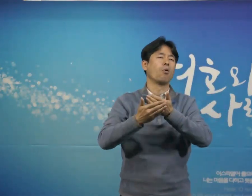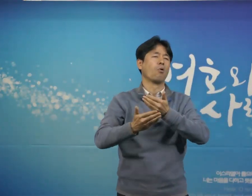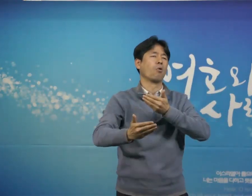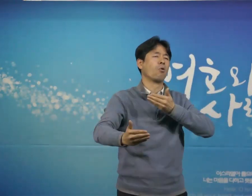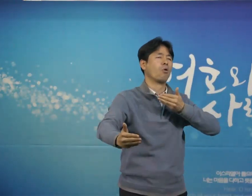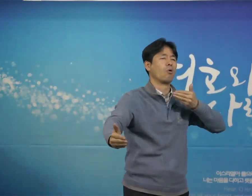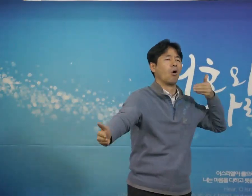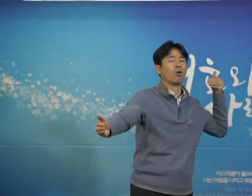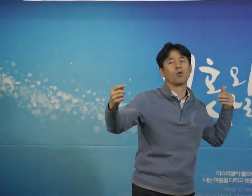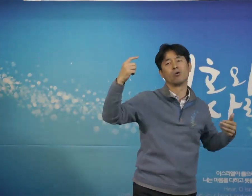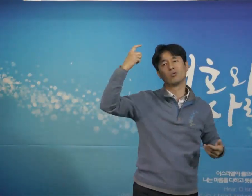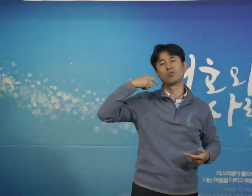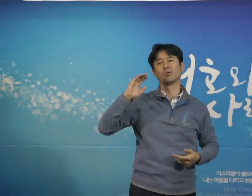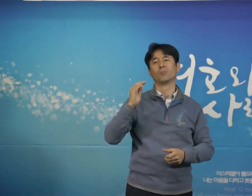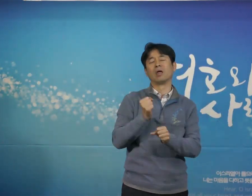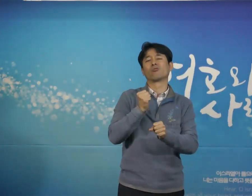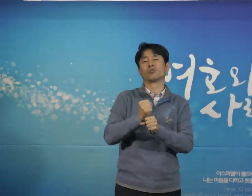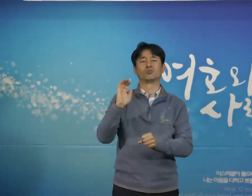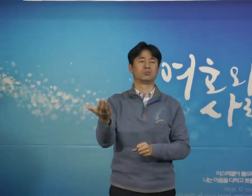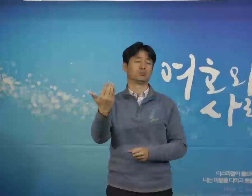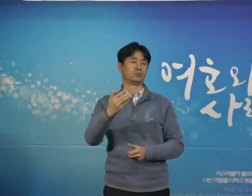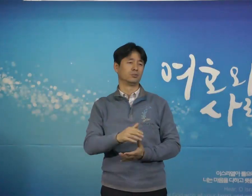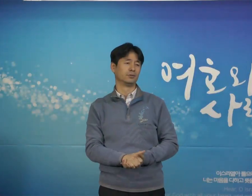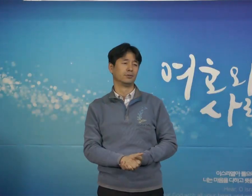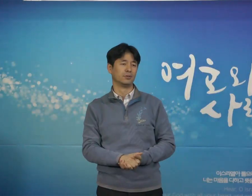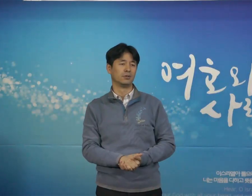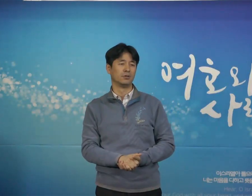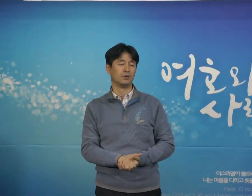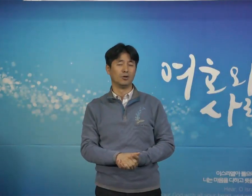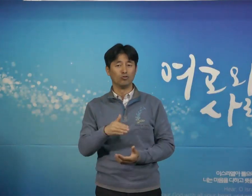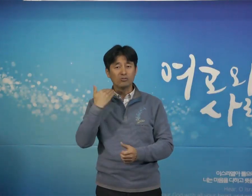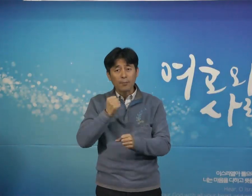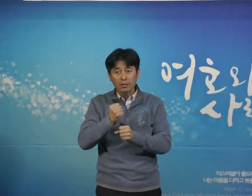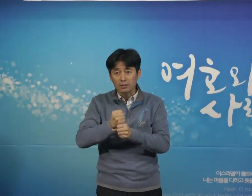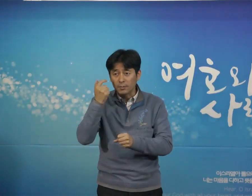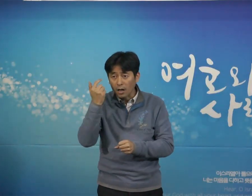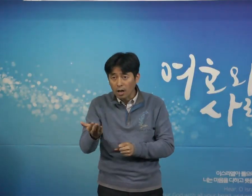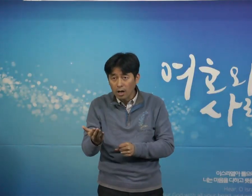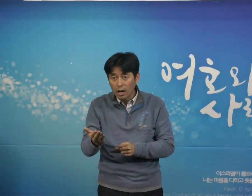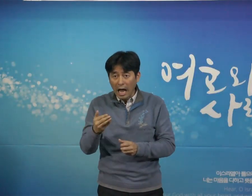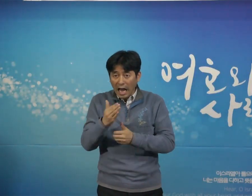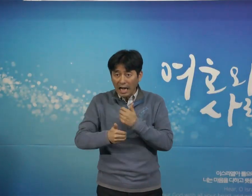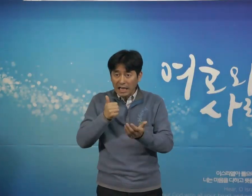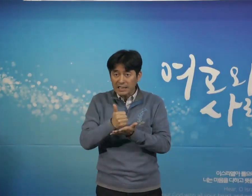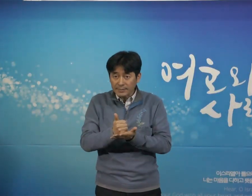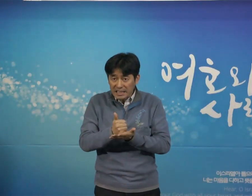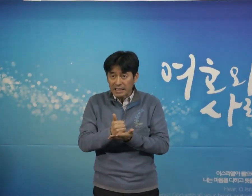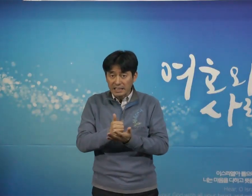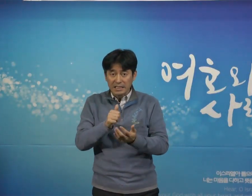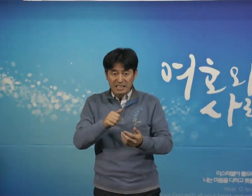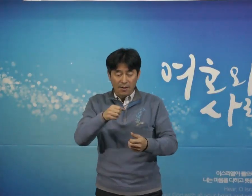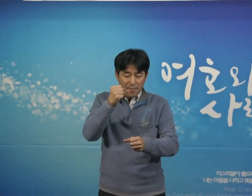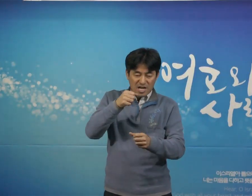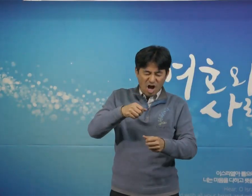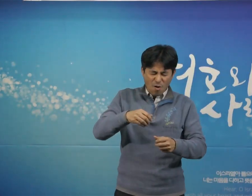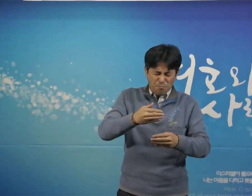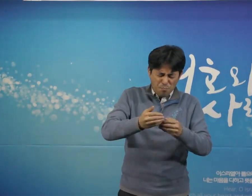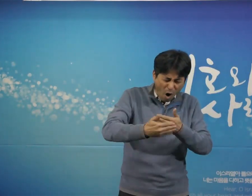가려지는 그런 우상들을 통해서 하나님과 관계가 멀어지는 것이죠. 그것을 누가